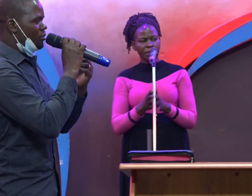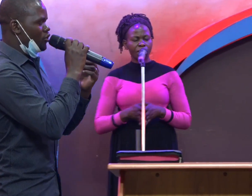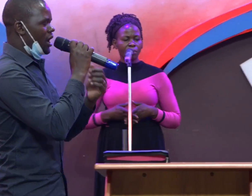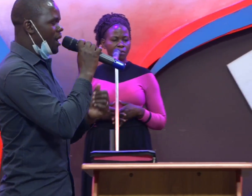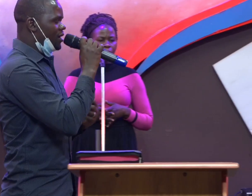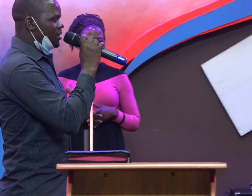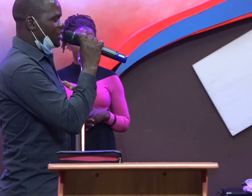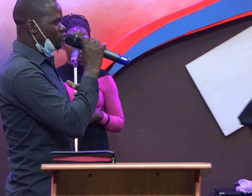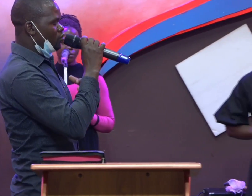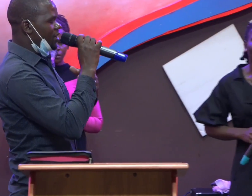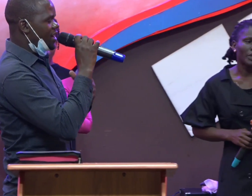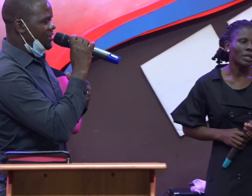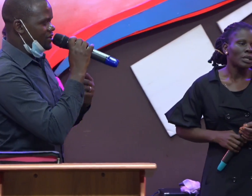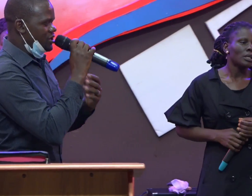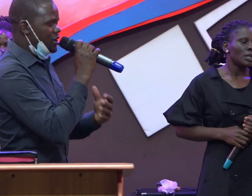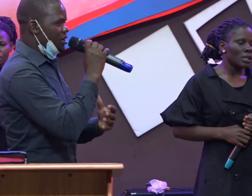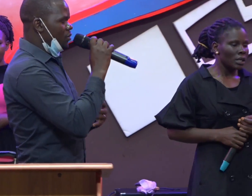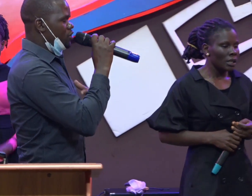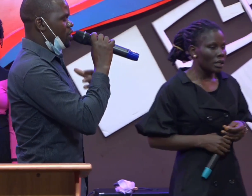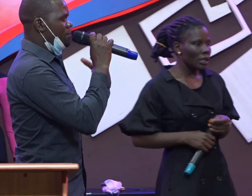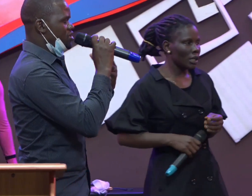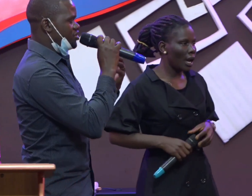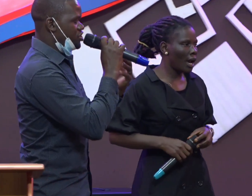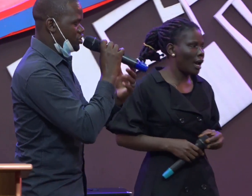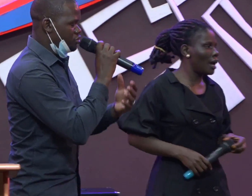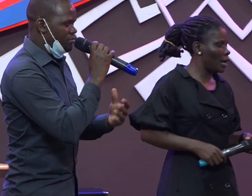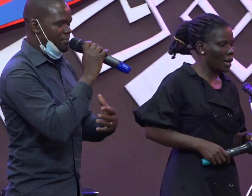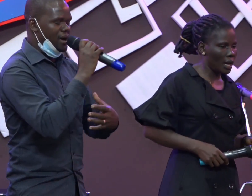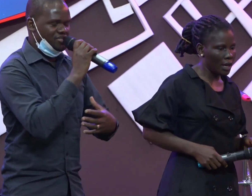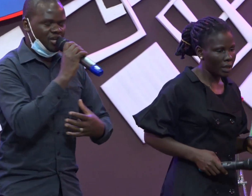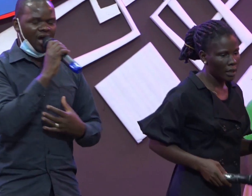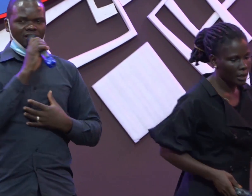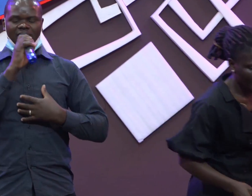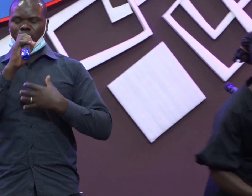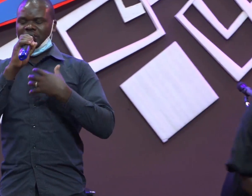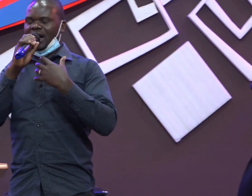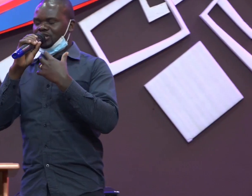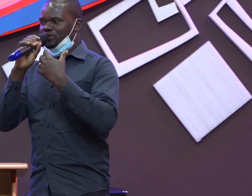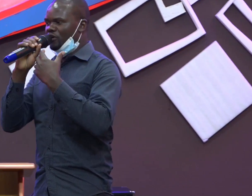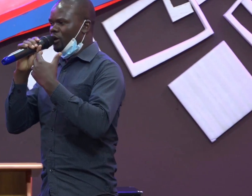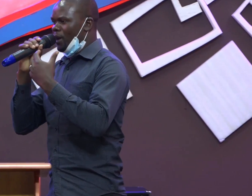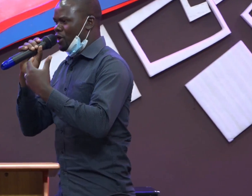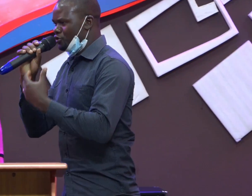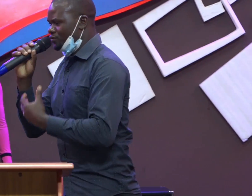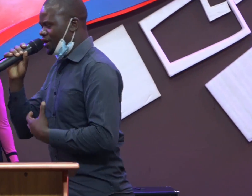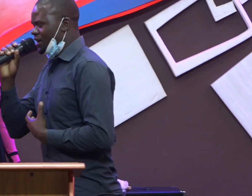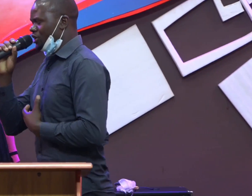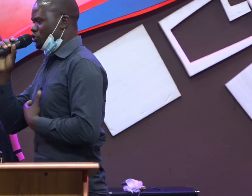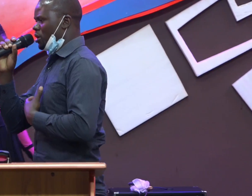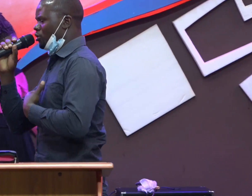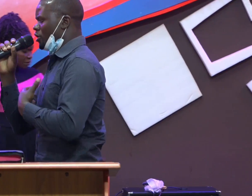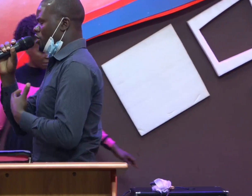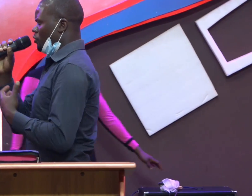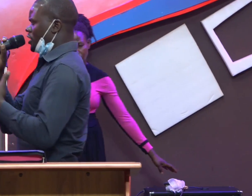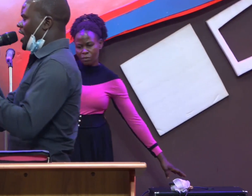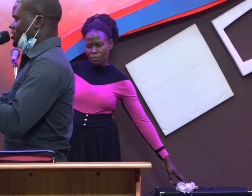Mukasera kano mukama ngatukwe gaide. When we are beseeching you, my master, that we can't develop our souls, heavenly